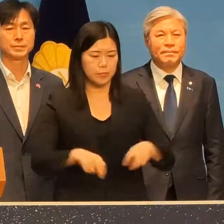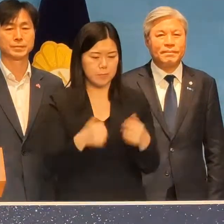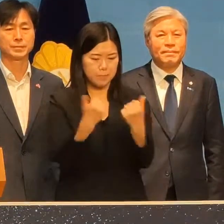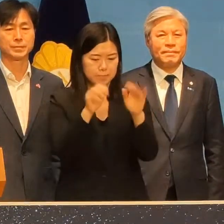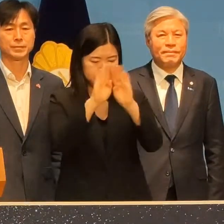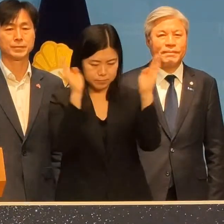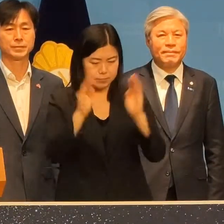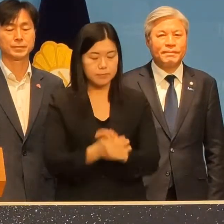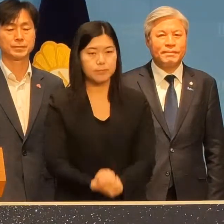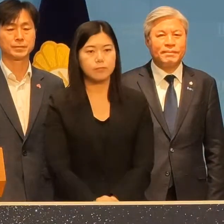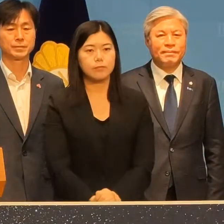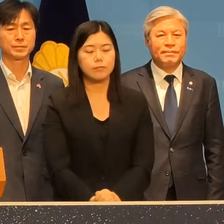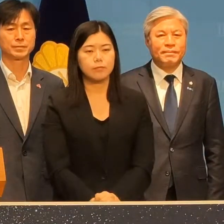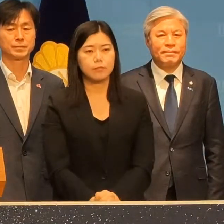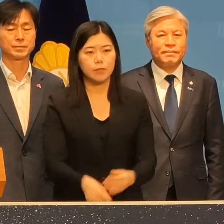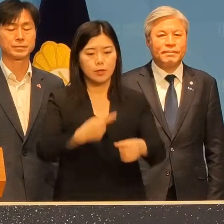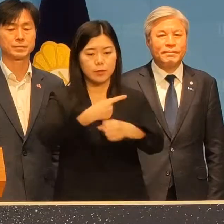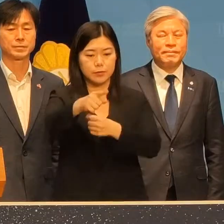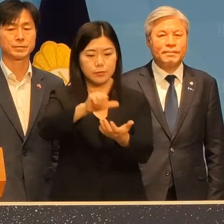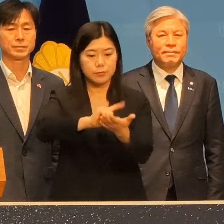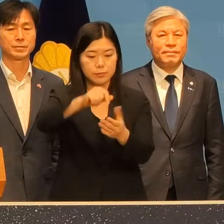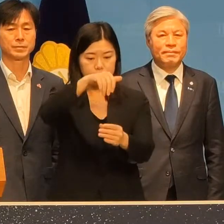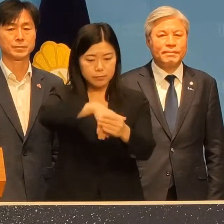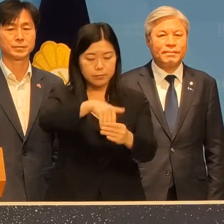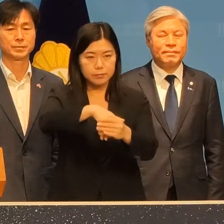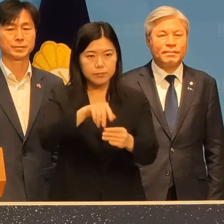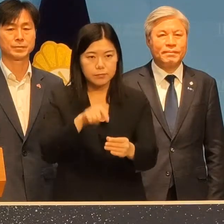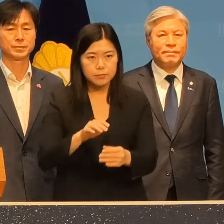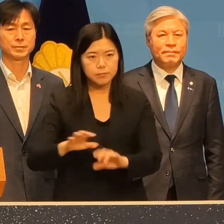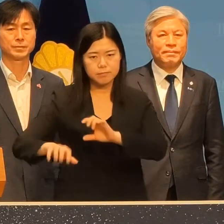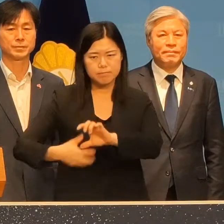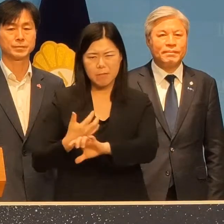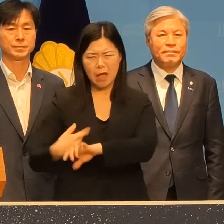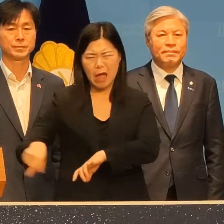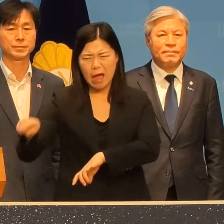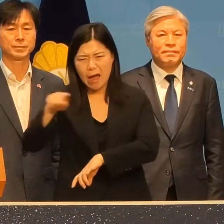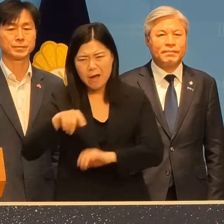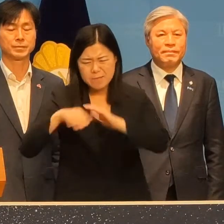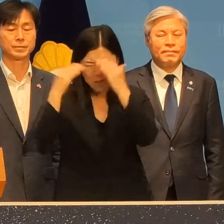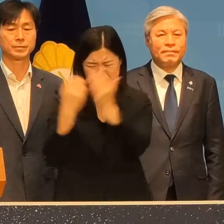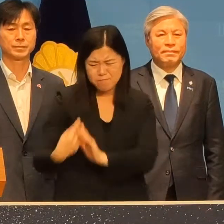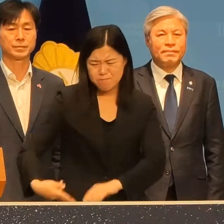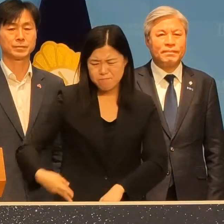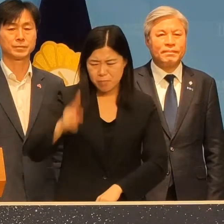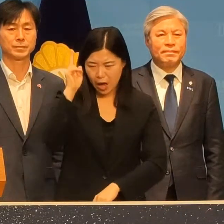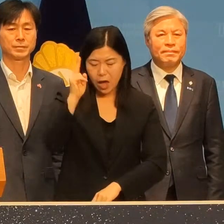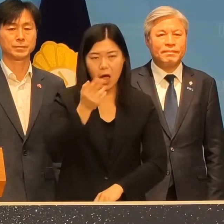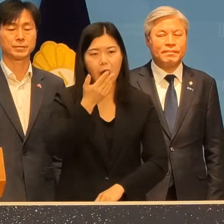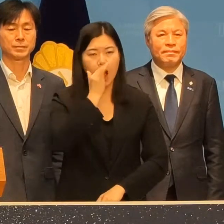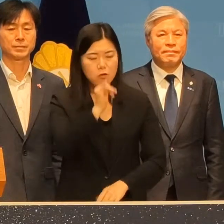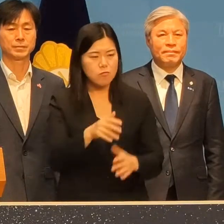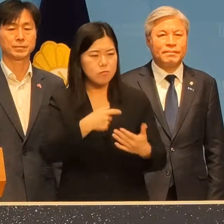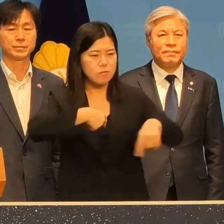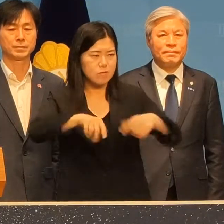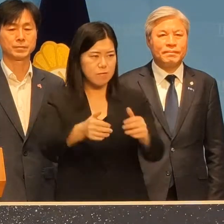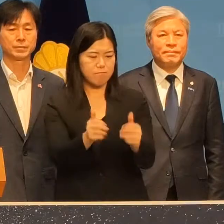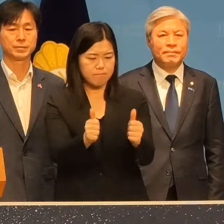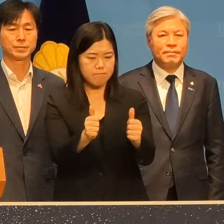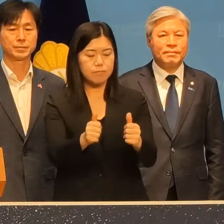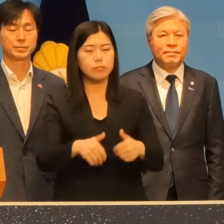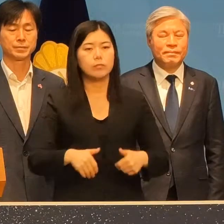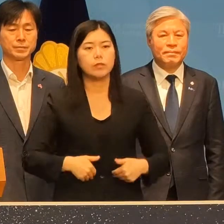출범합니다. 내년 지방선거는 내란 세력의 숨통을 완전히 끊어놓는 정치적 심판의 장이 돼야